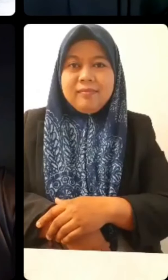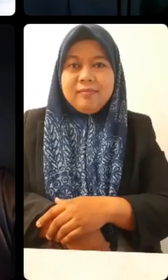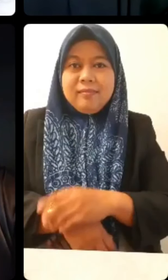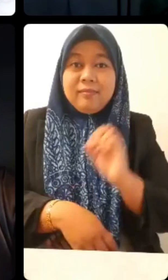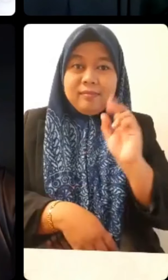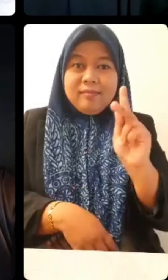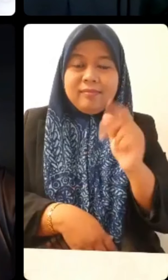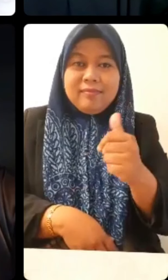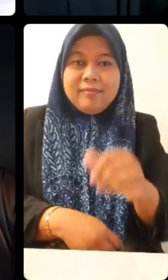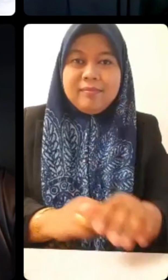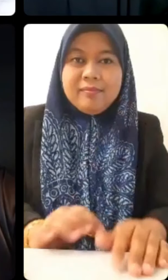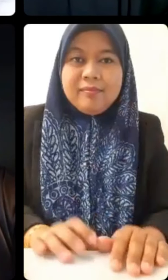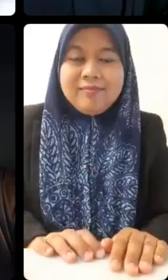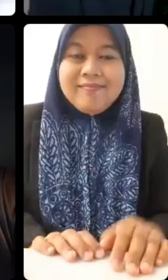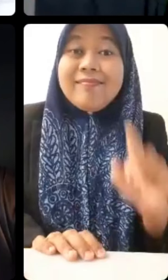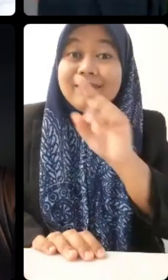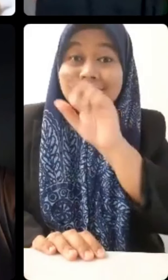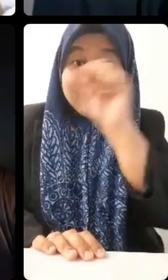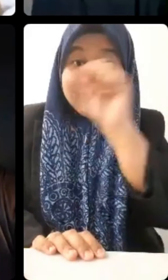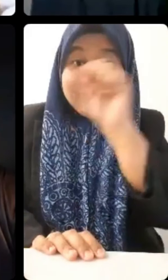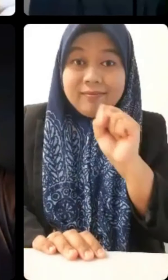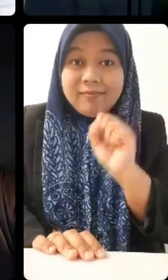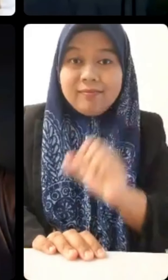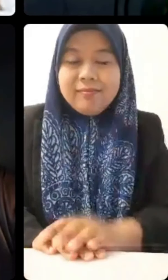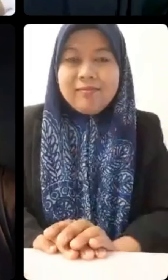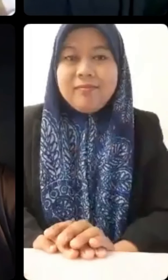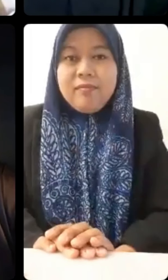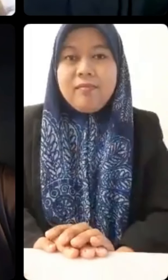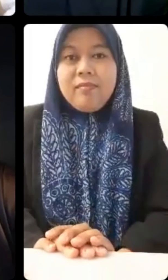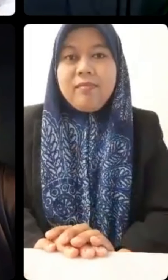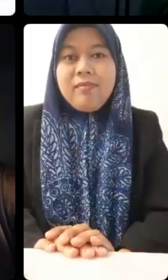Soalannya, sekejap ada bunyi motor, aku tak